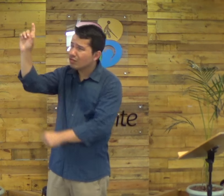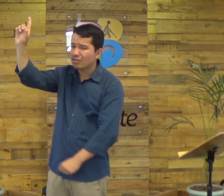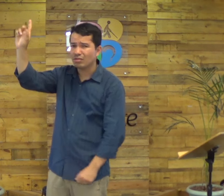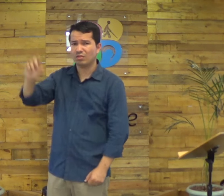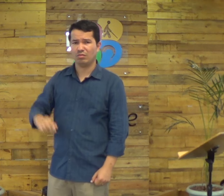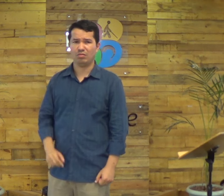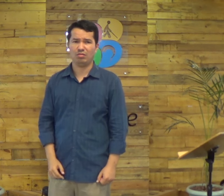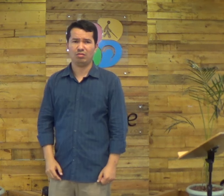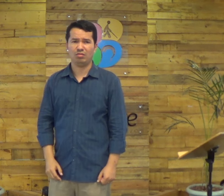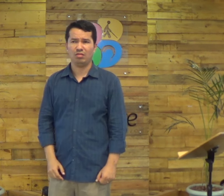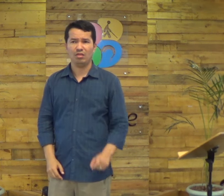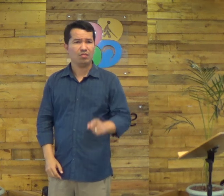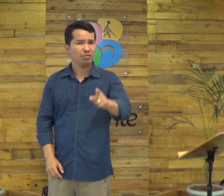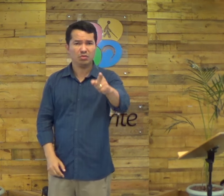Apenas confiar em Deus,